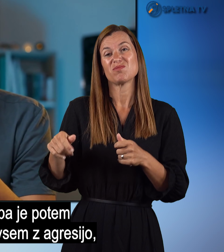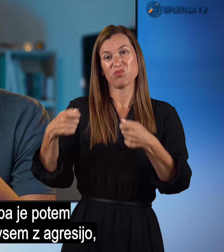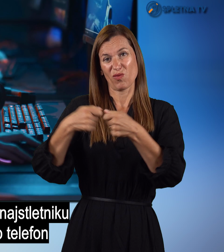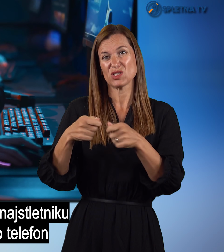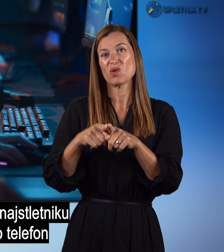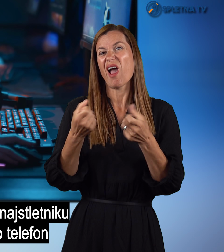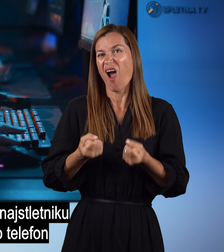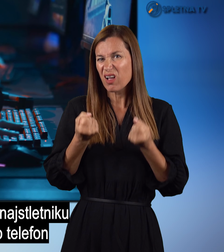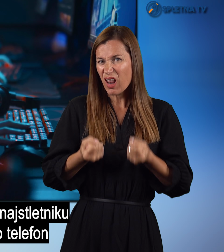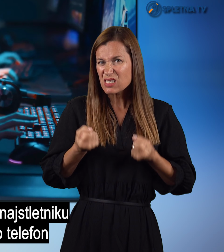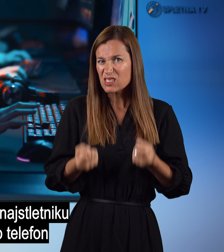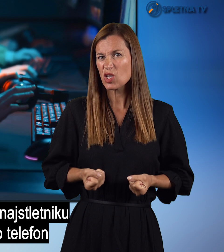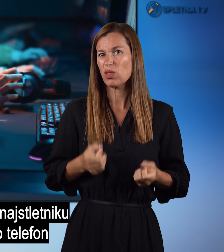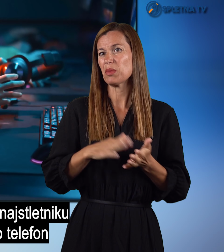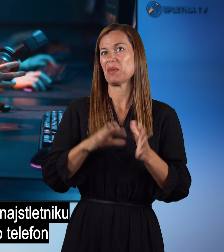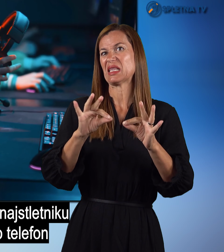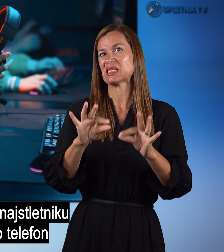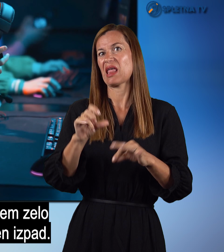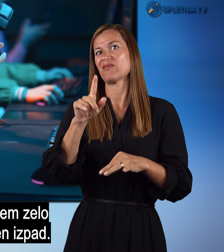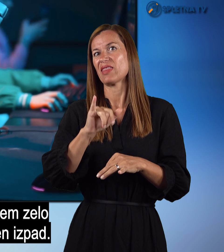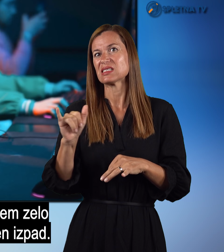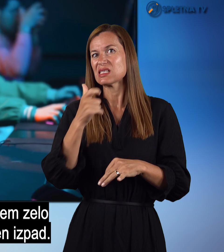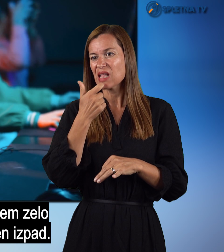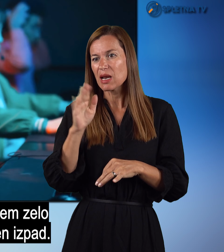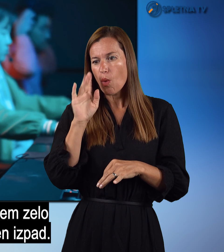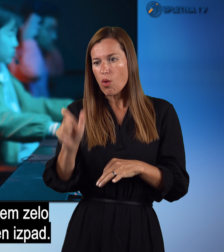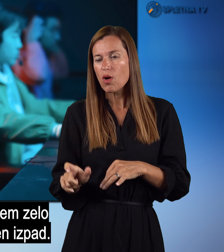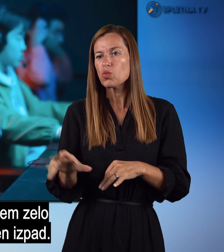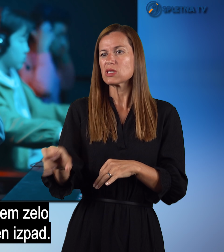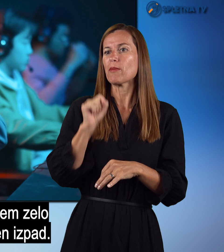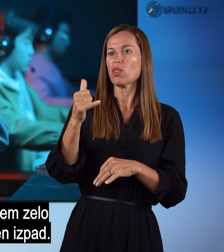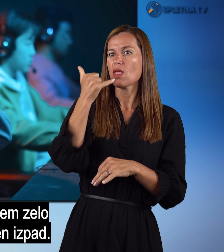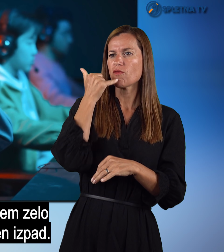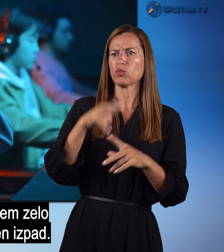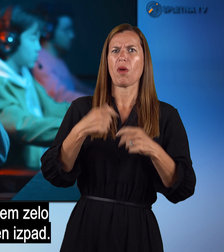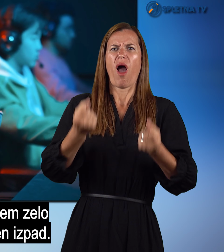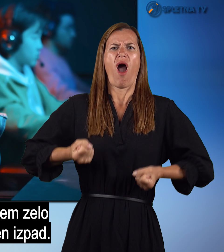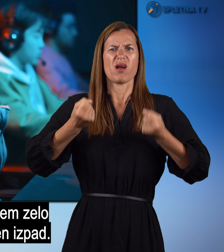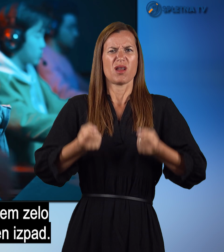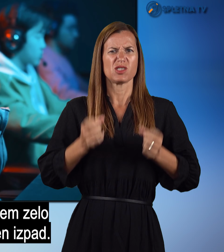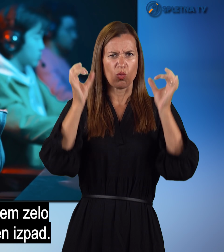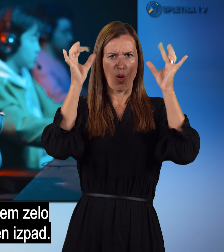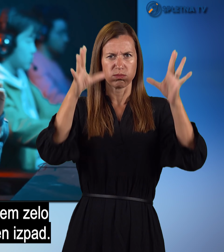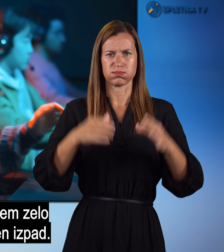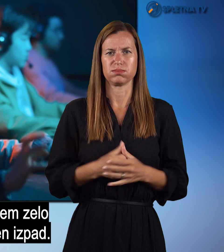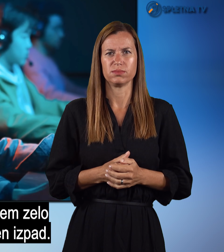agresijo. 10-12-letniku vzamejo telefon in potem je blazno agresiven izpad.